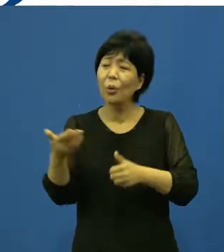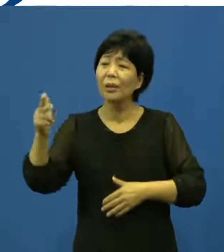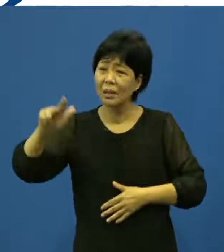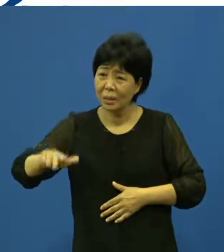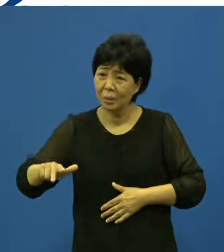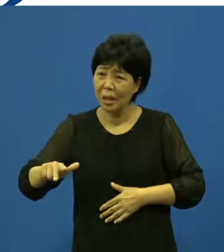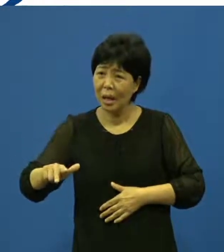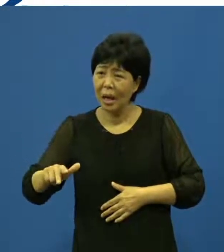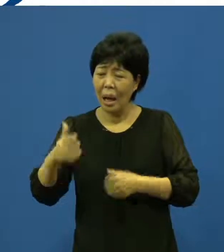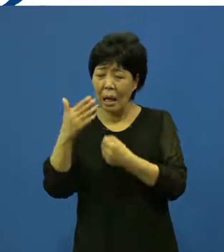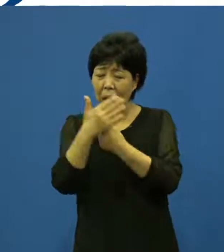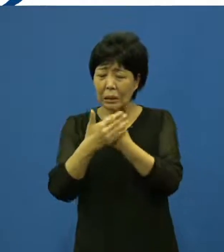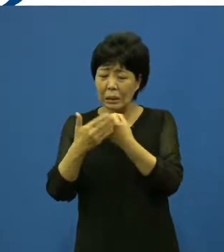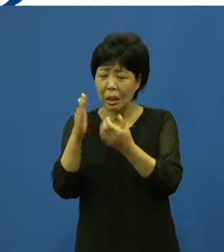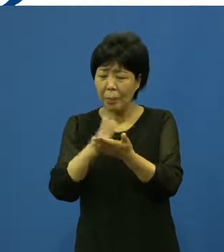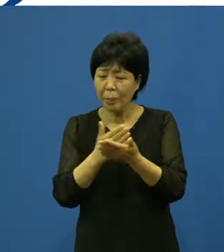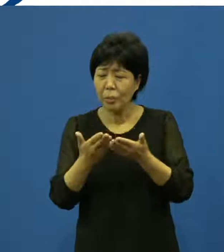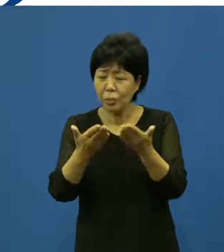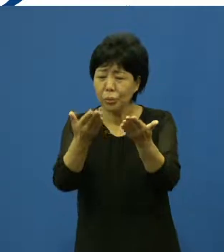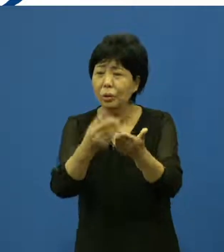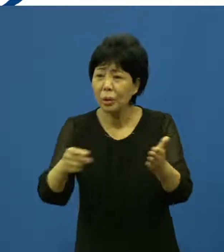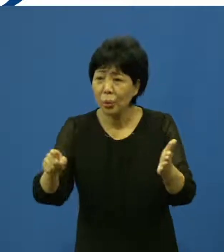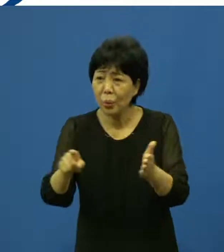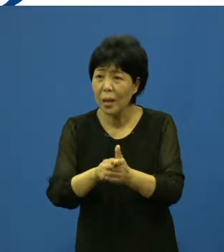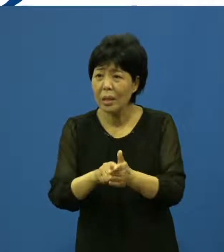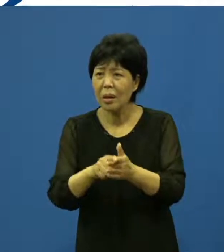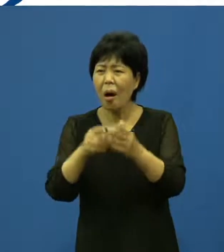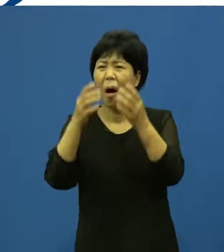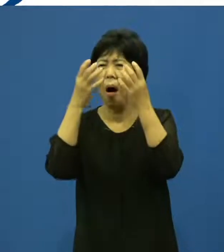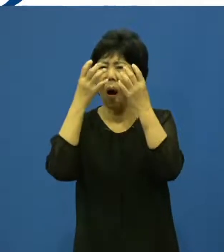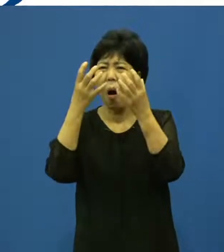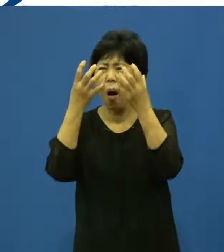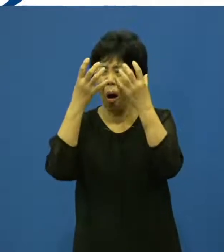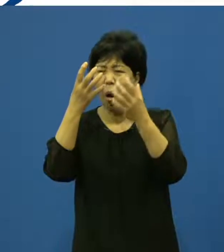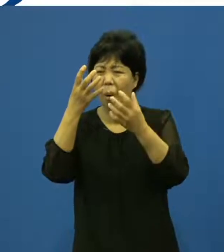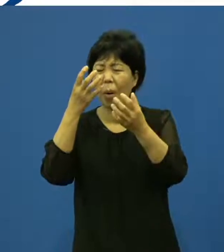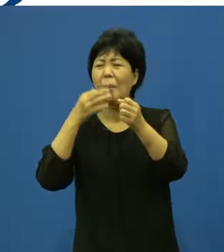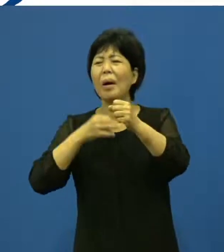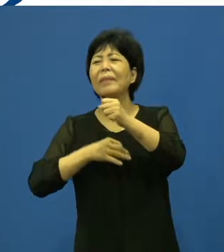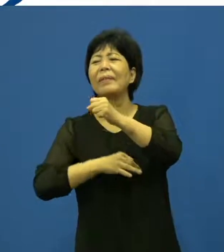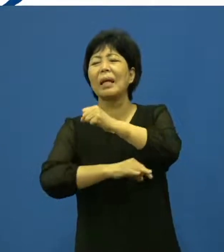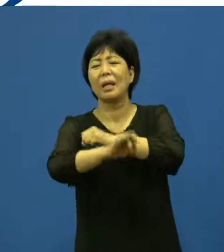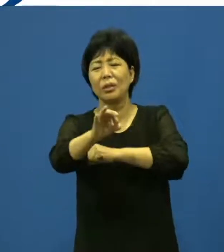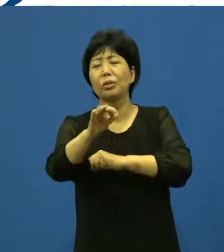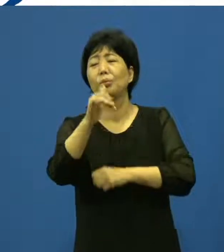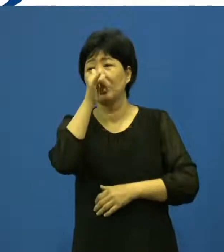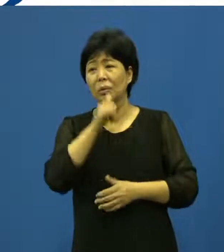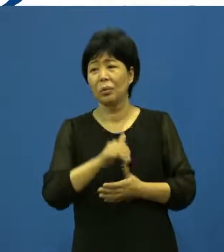그 은혜를 베풀기 위하여 엄청난 대가를 지불했다는 것.